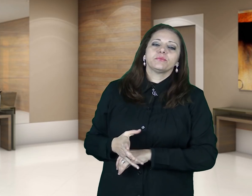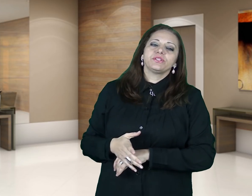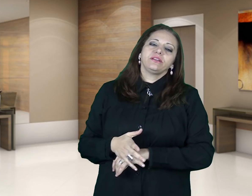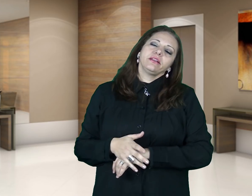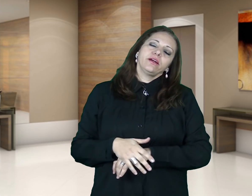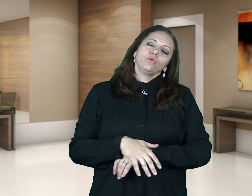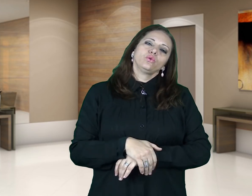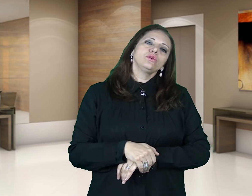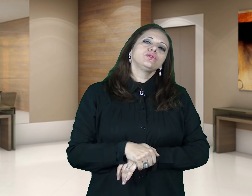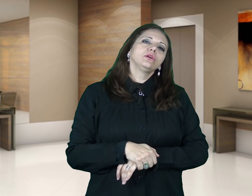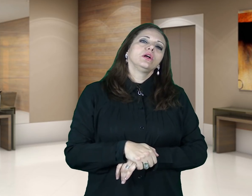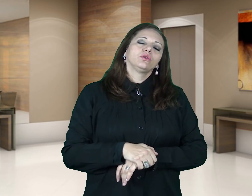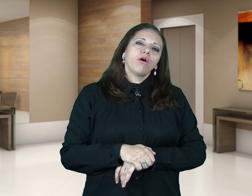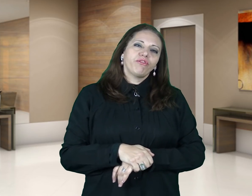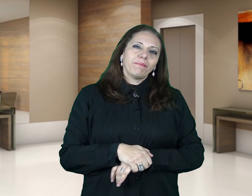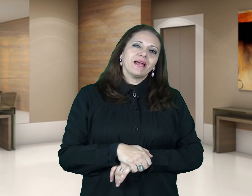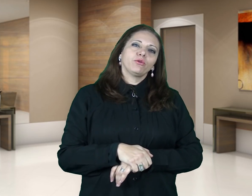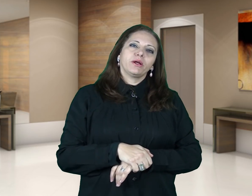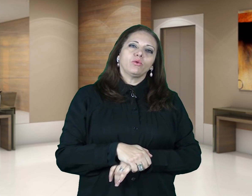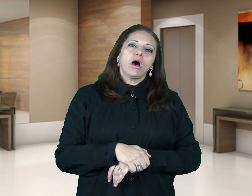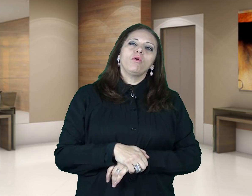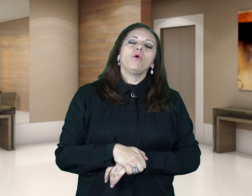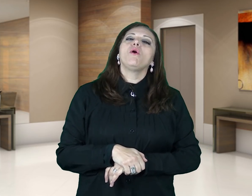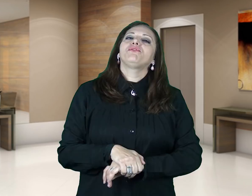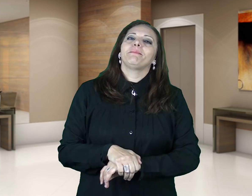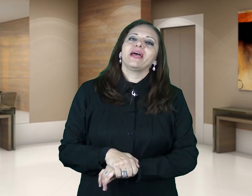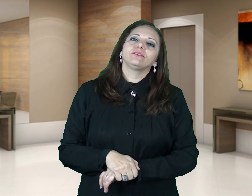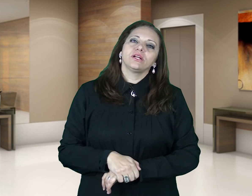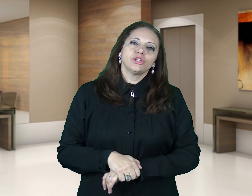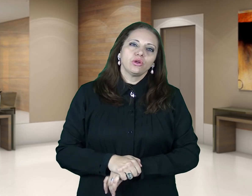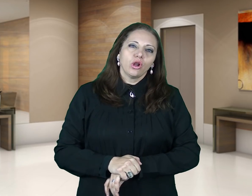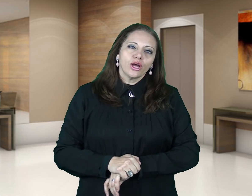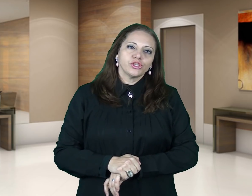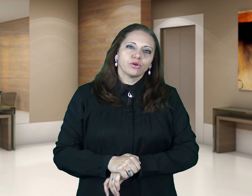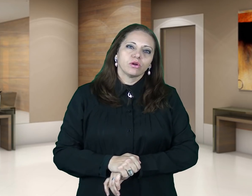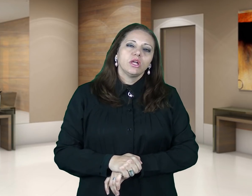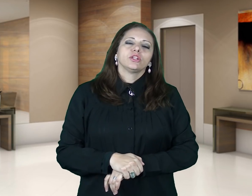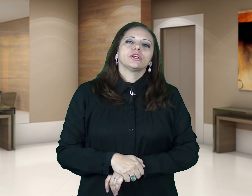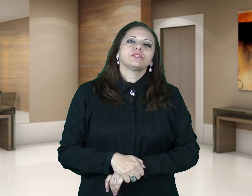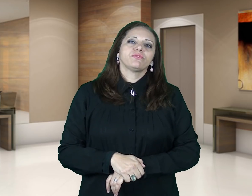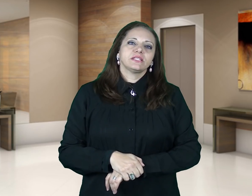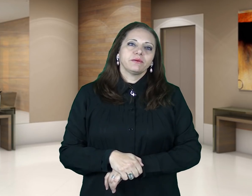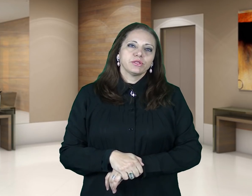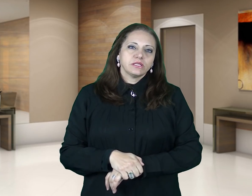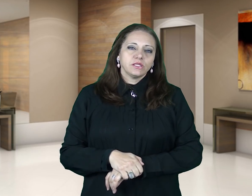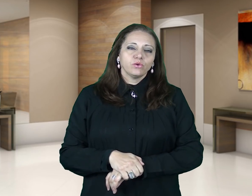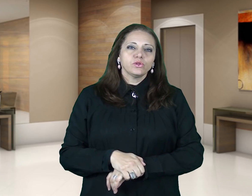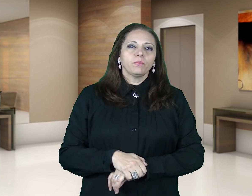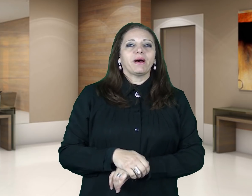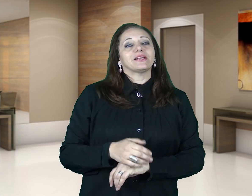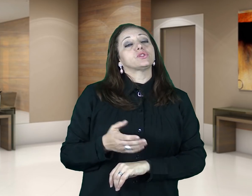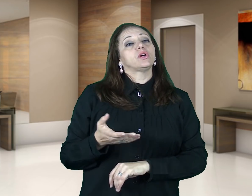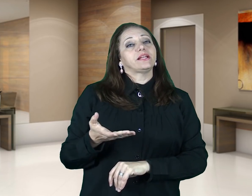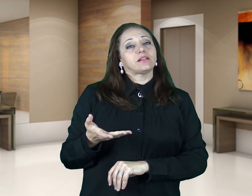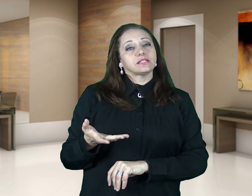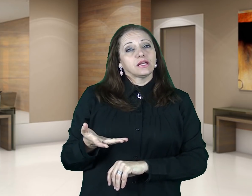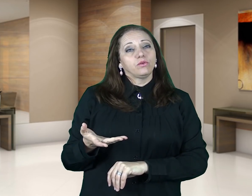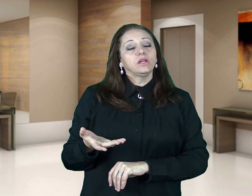nós vamos entender o uso do alfabeto manual ou alfabeto datilológico. Nós fazemos esse uso para a